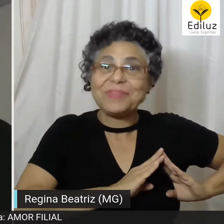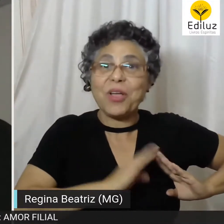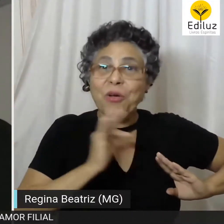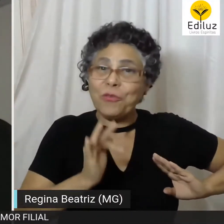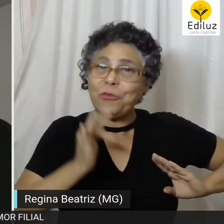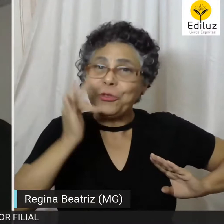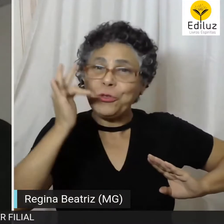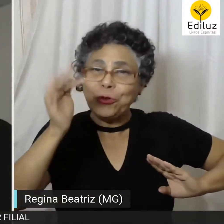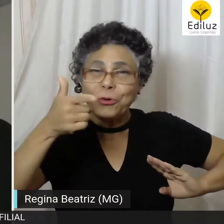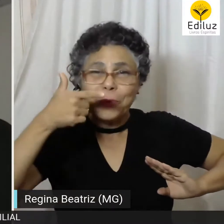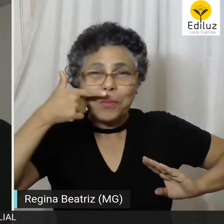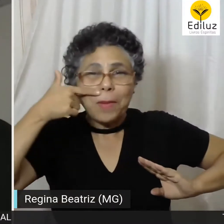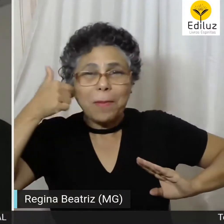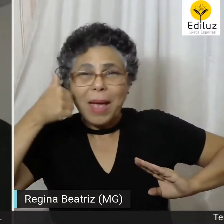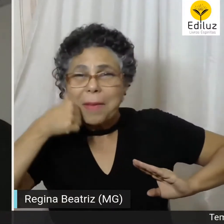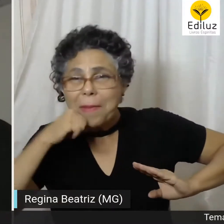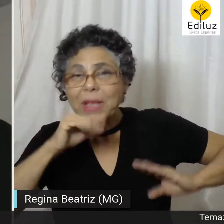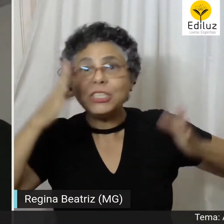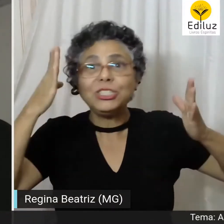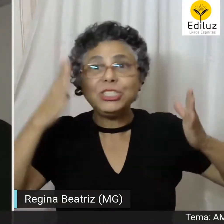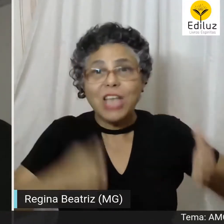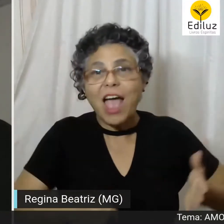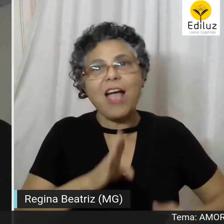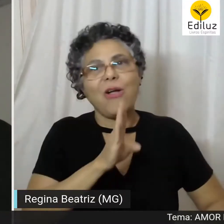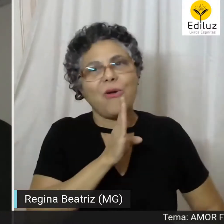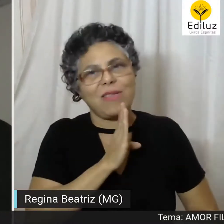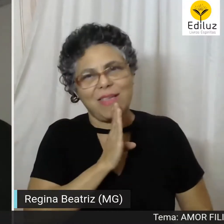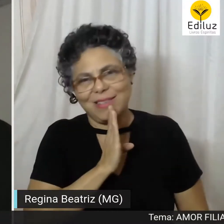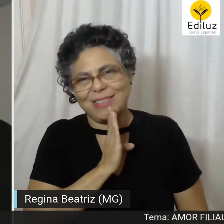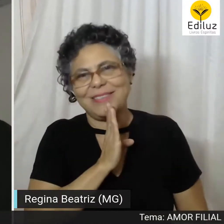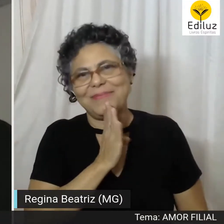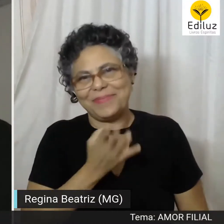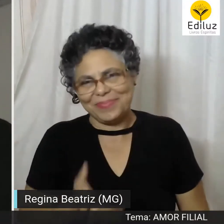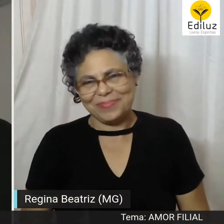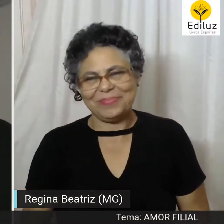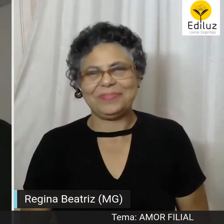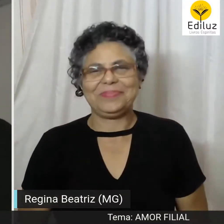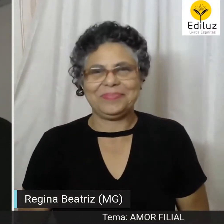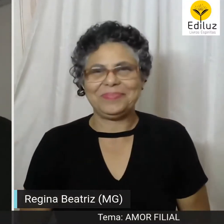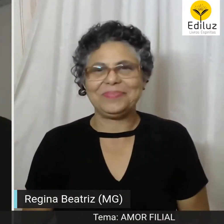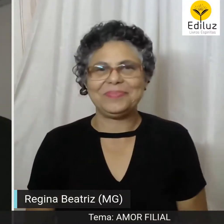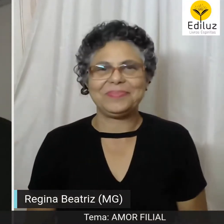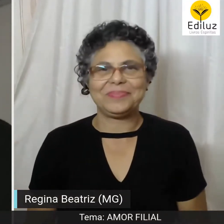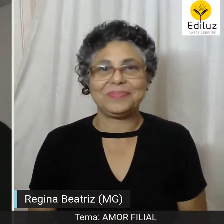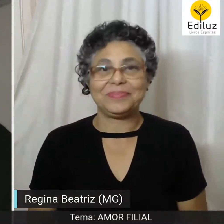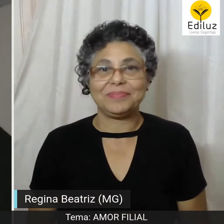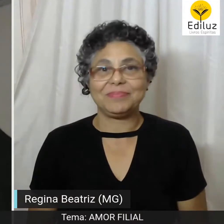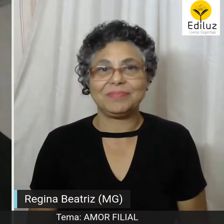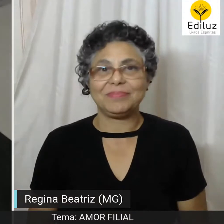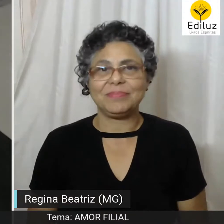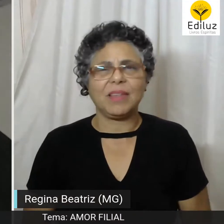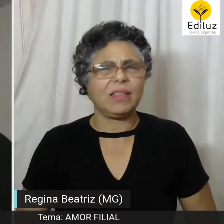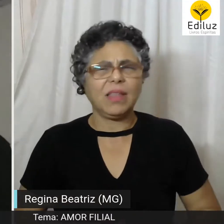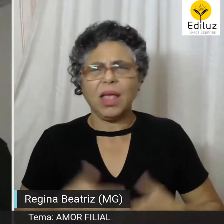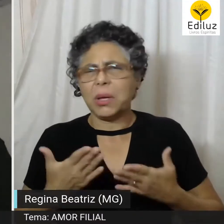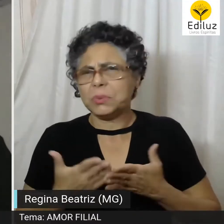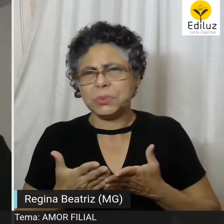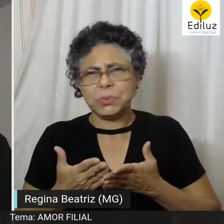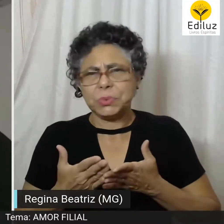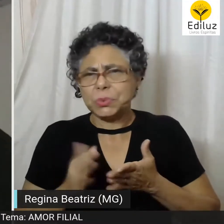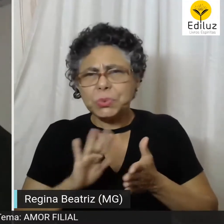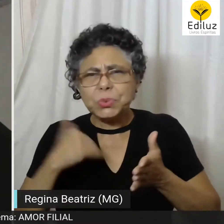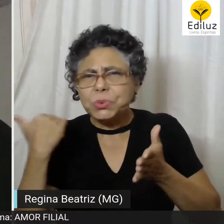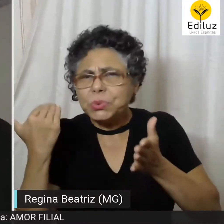futuros progenitores, os seus futuros pais, né? Então, todo o ambiente